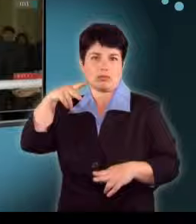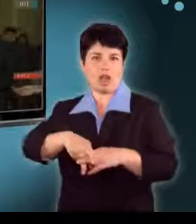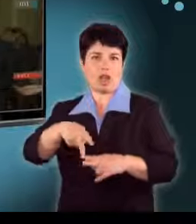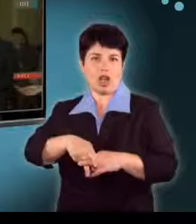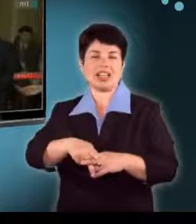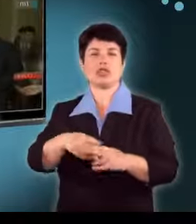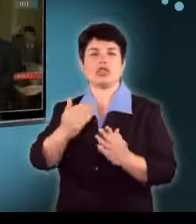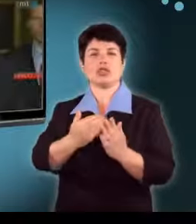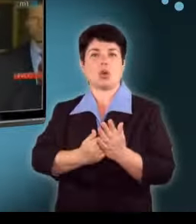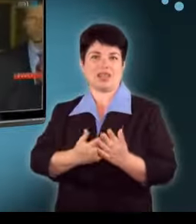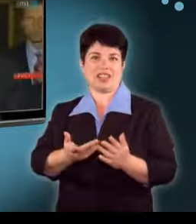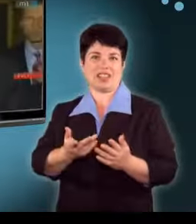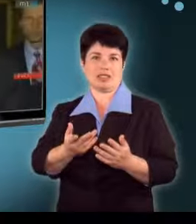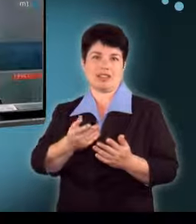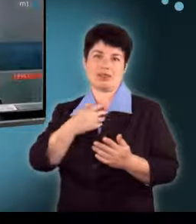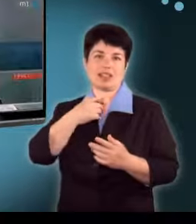törvény megszavazását.